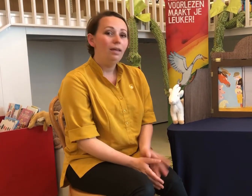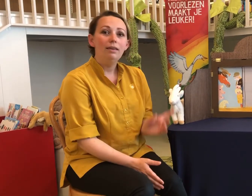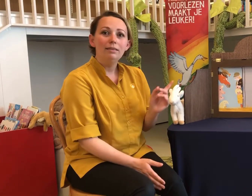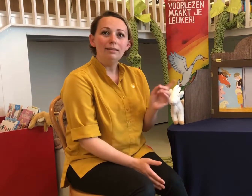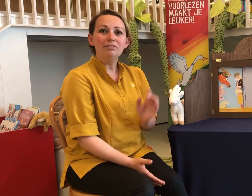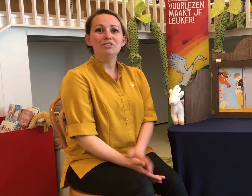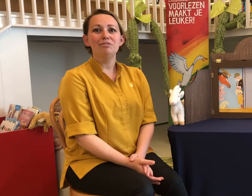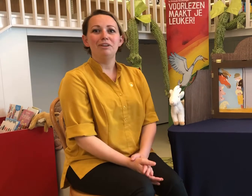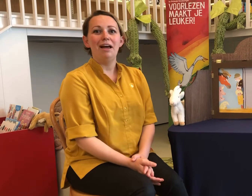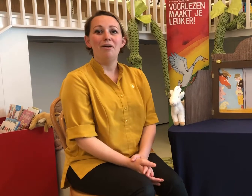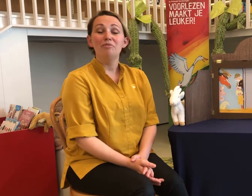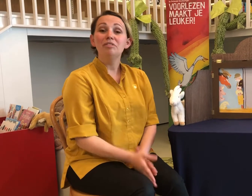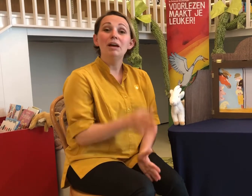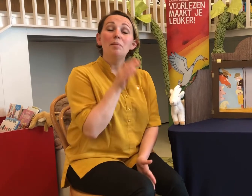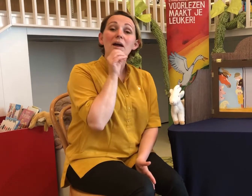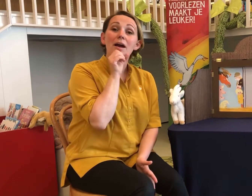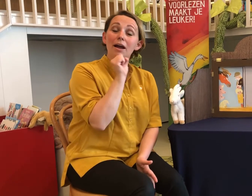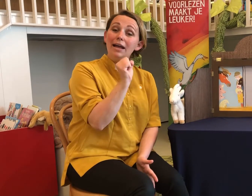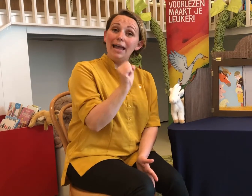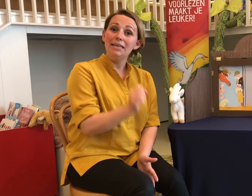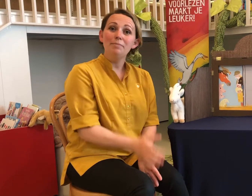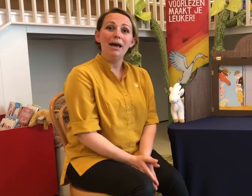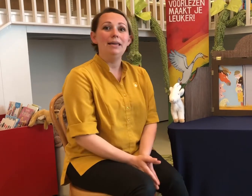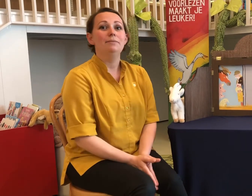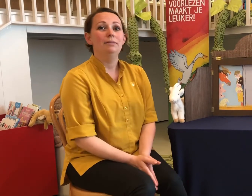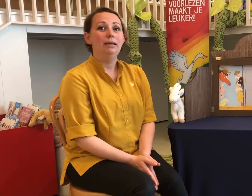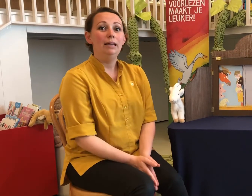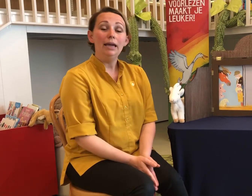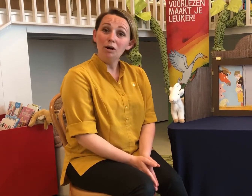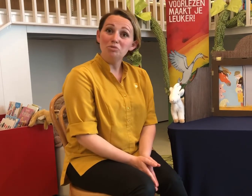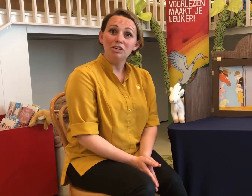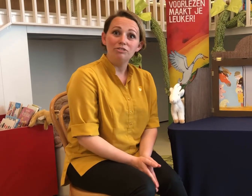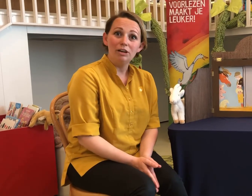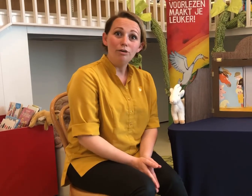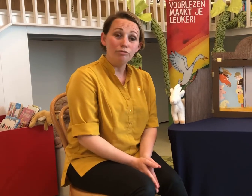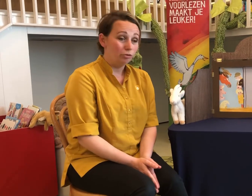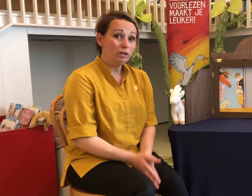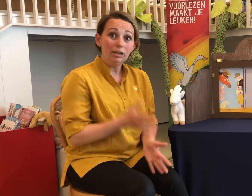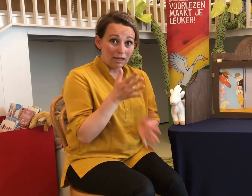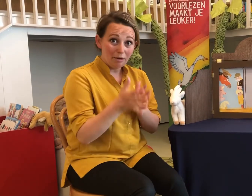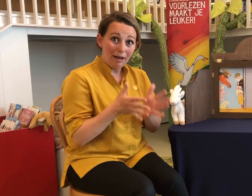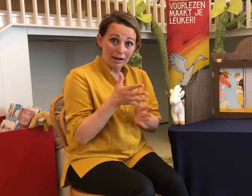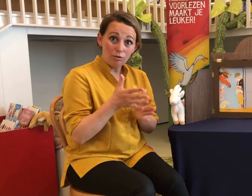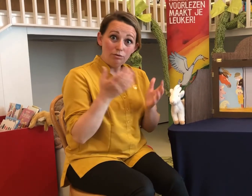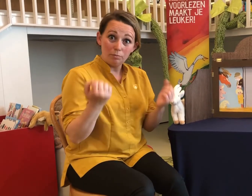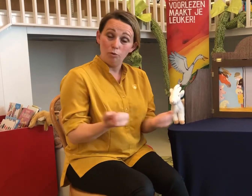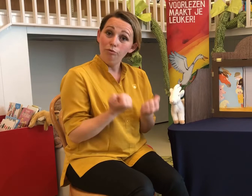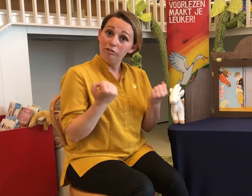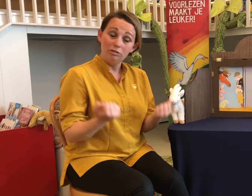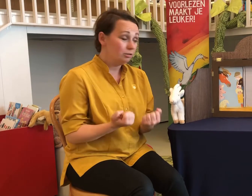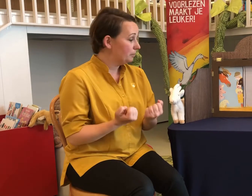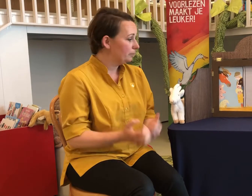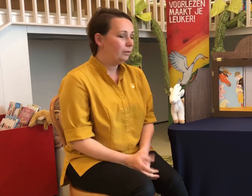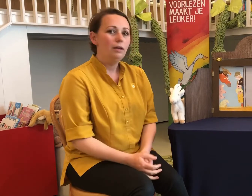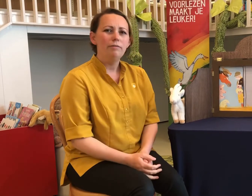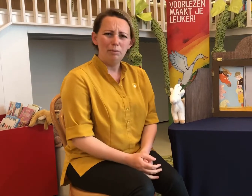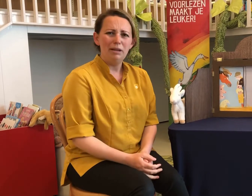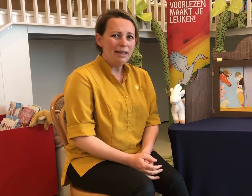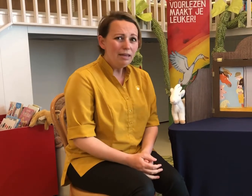Dit was het verhaal van we hebben er een geitje bij. Ik hoop dat je het weer leuk vond en dat je de gebaren goed hebt geoefend. We hebben er heel